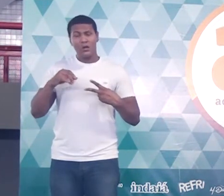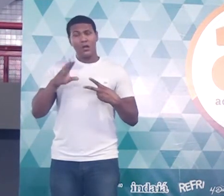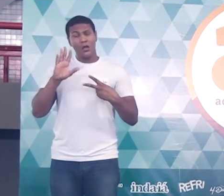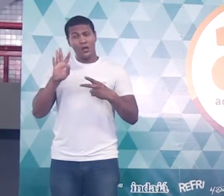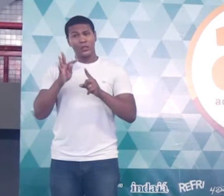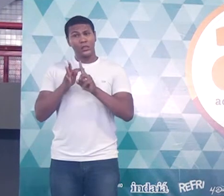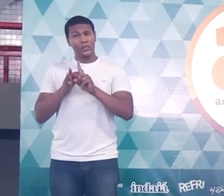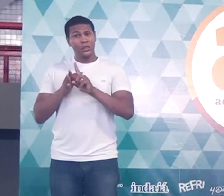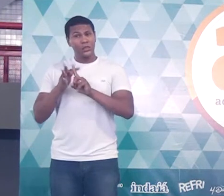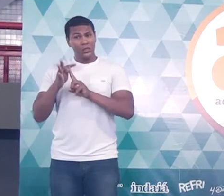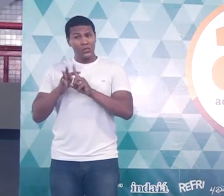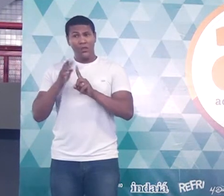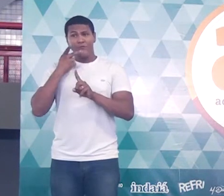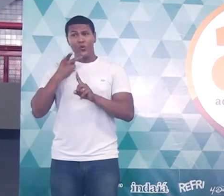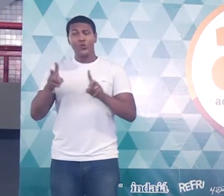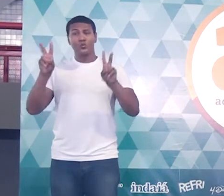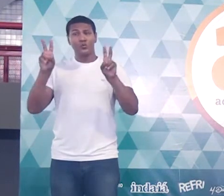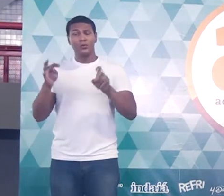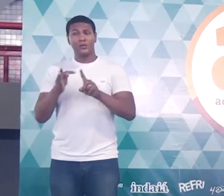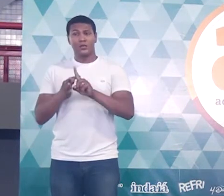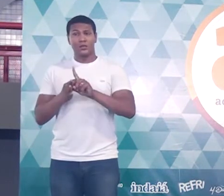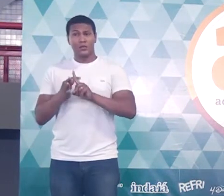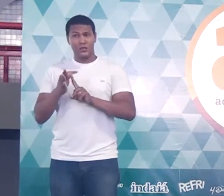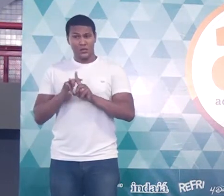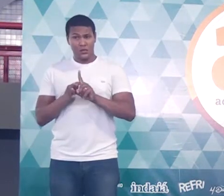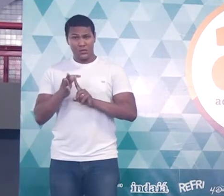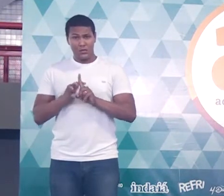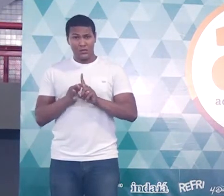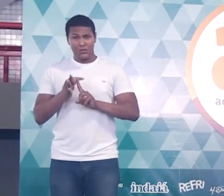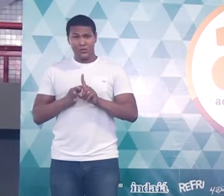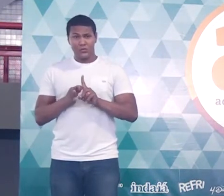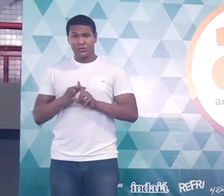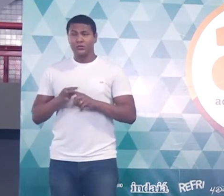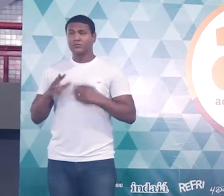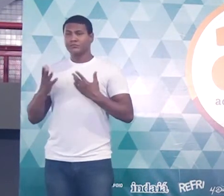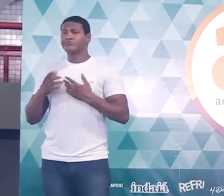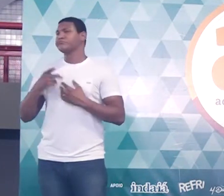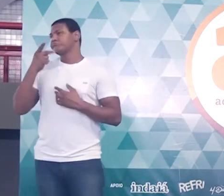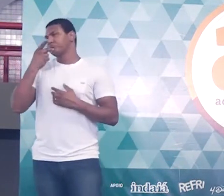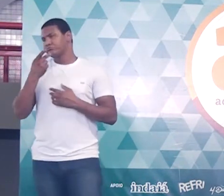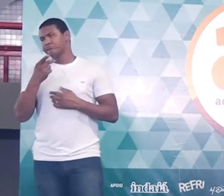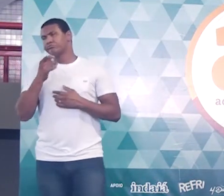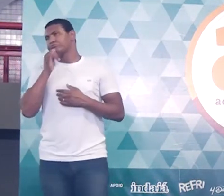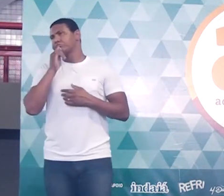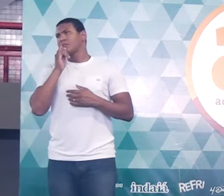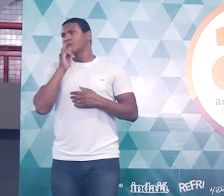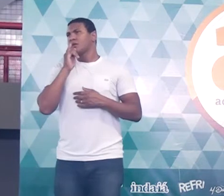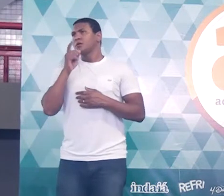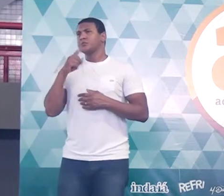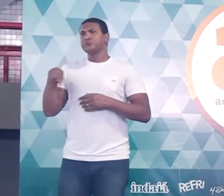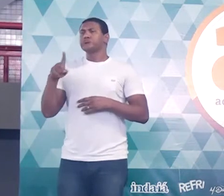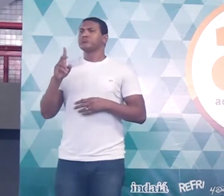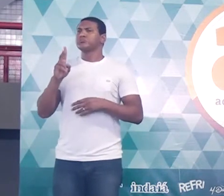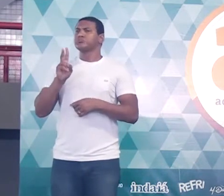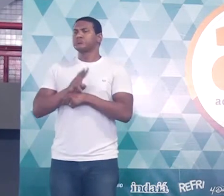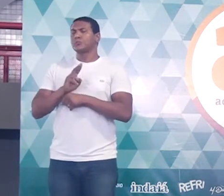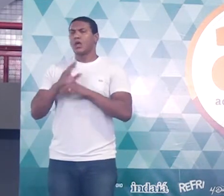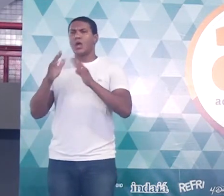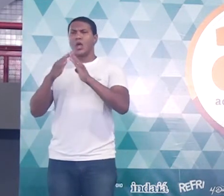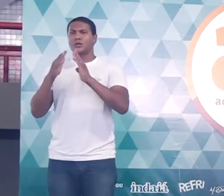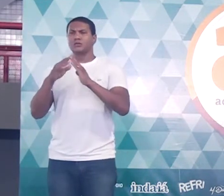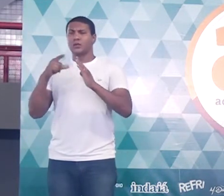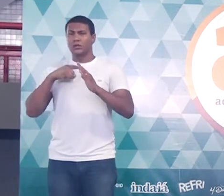Não esqueça que eu estou falando de termologia, certo? Se você está na sua casa, aí tem um